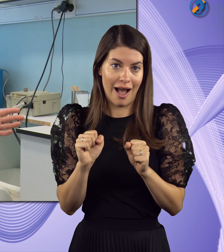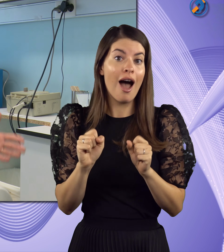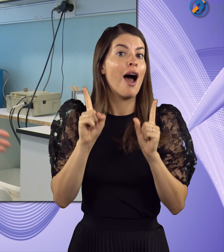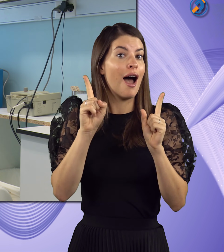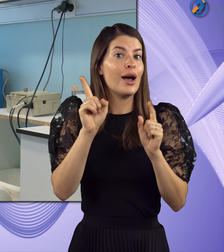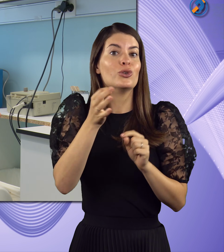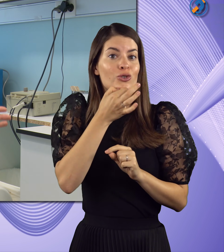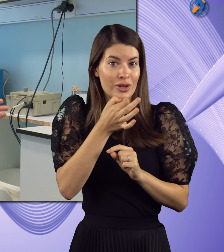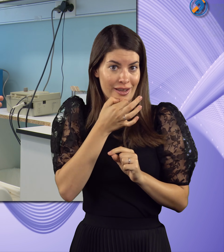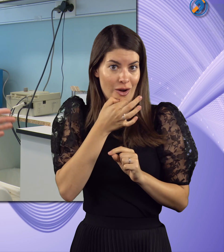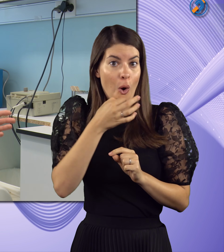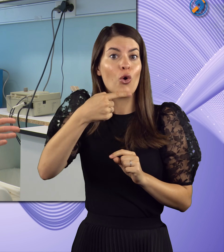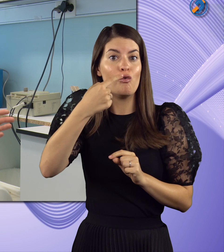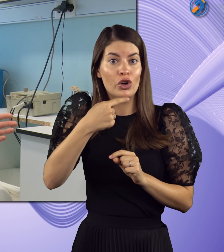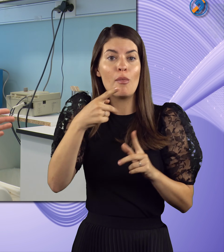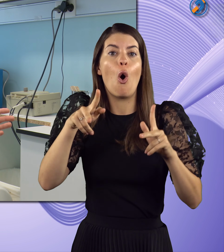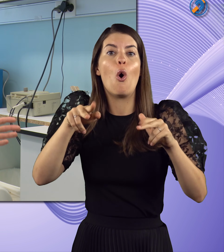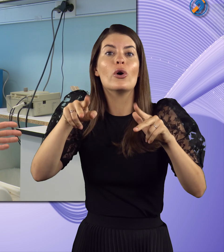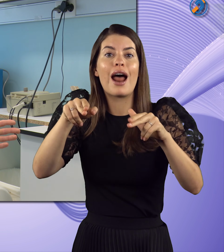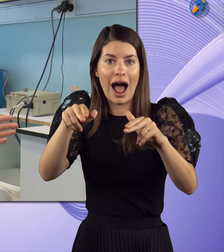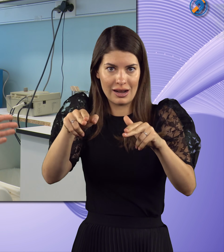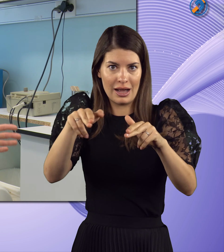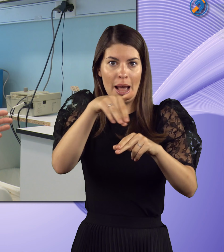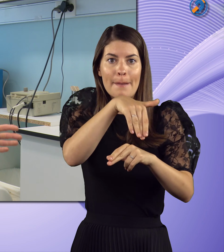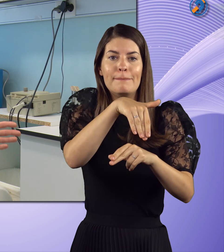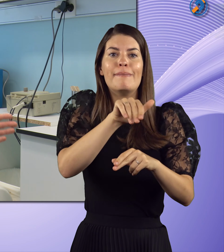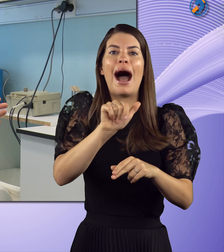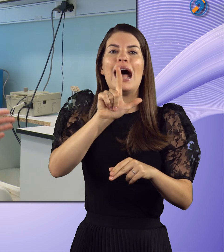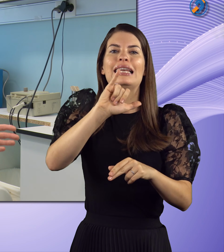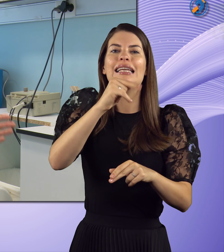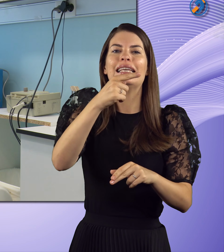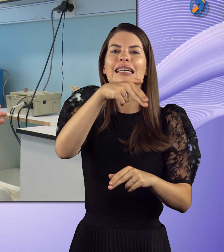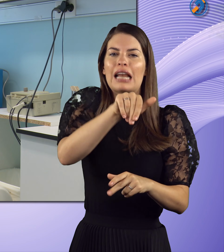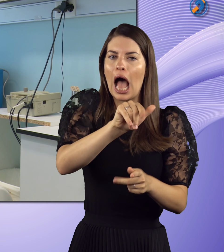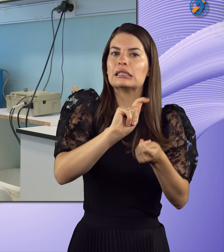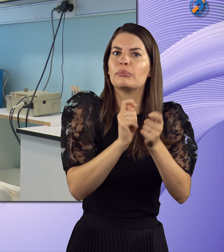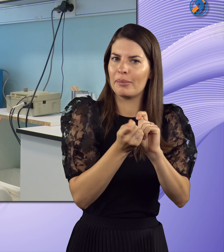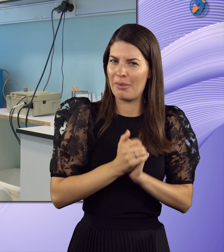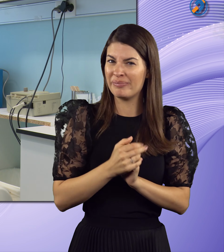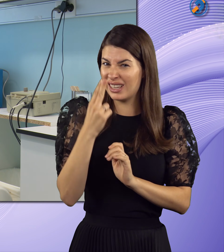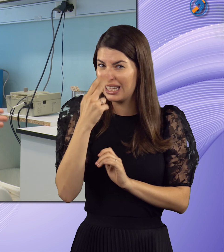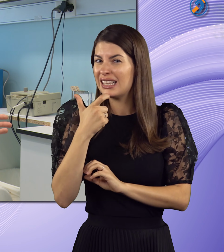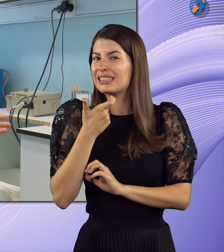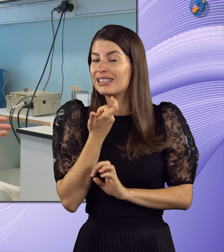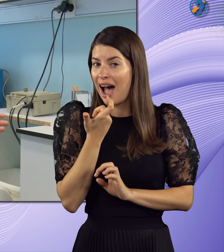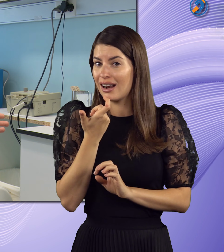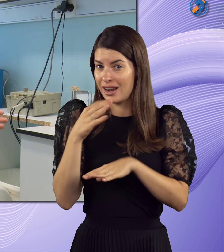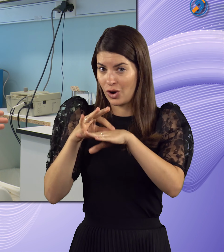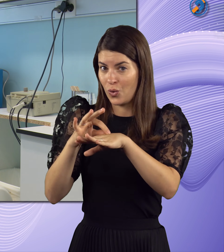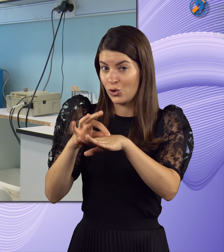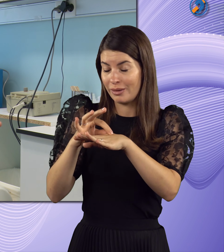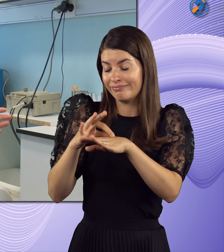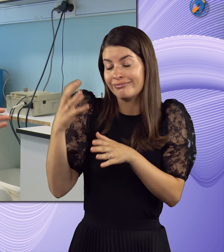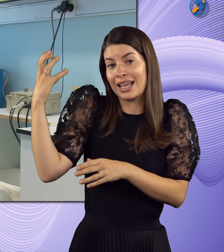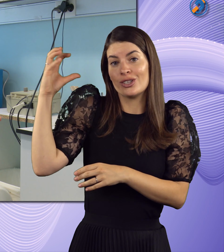hudega. Če govoriva apropo rakom kože, malignim spremembam. Kar se pa tiče staranja kože,